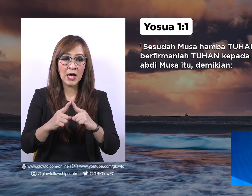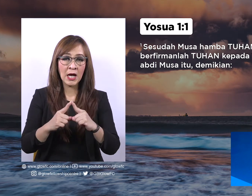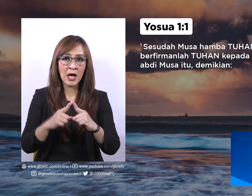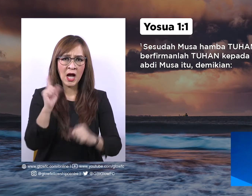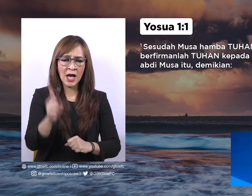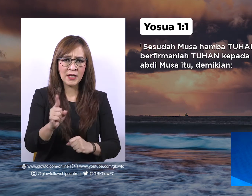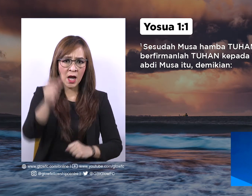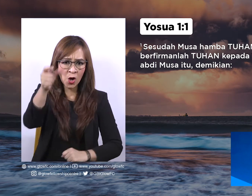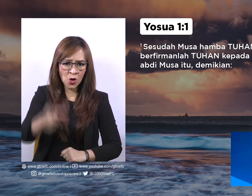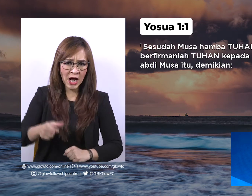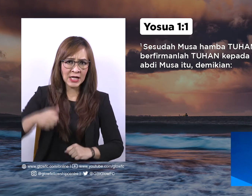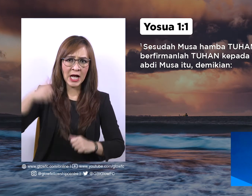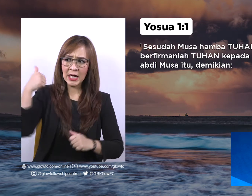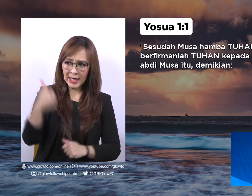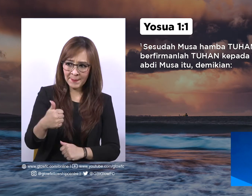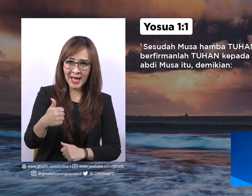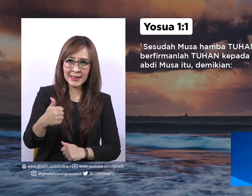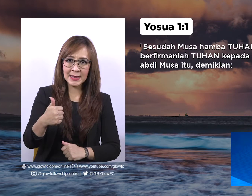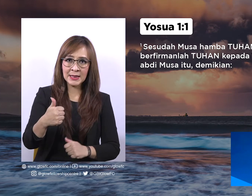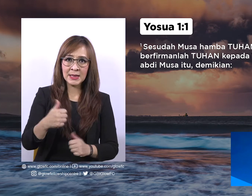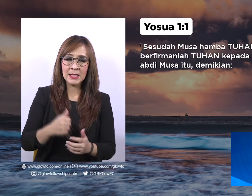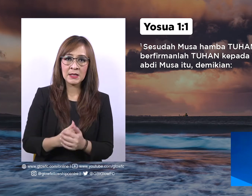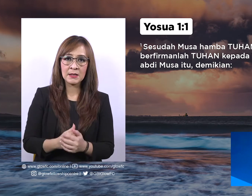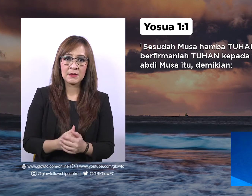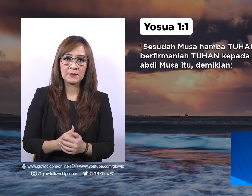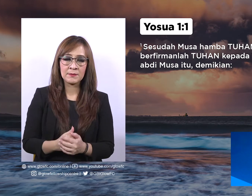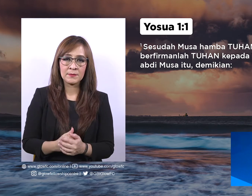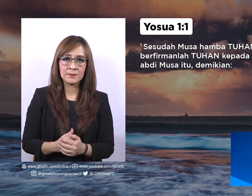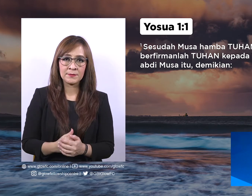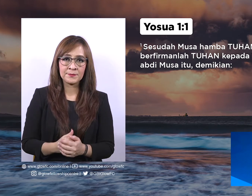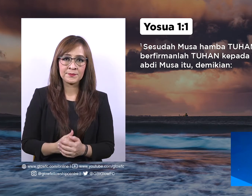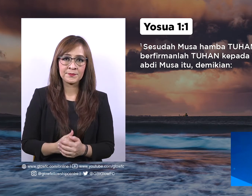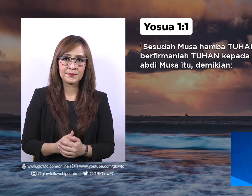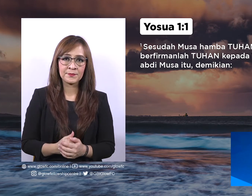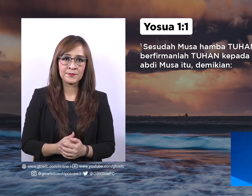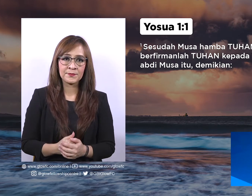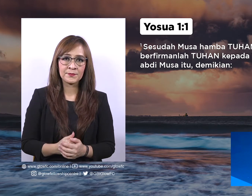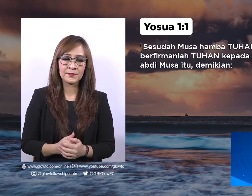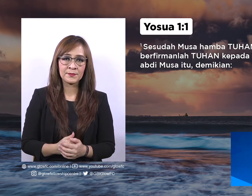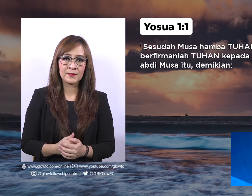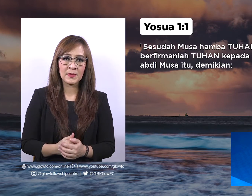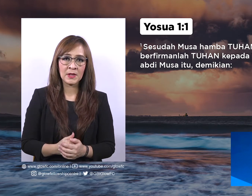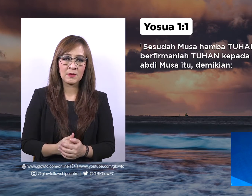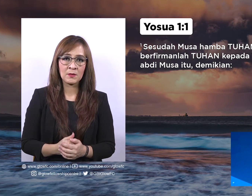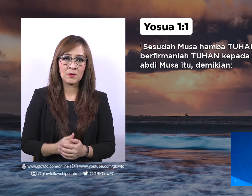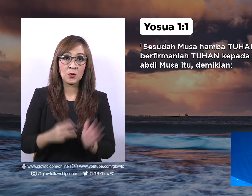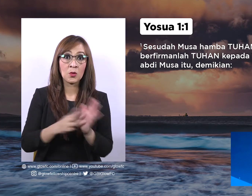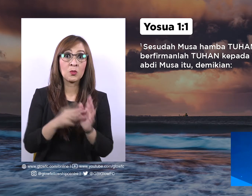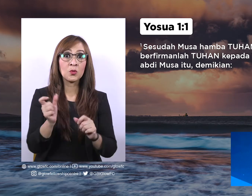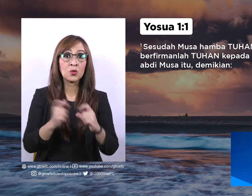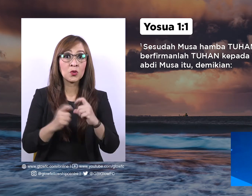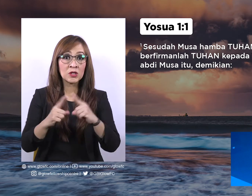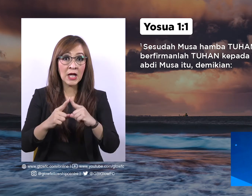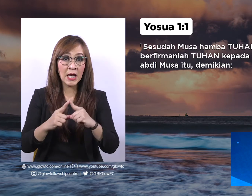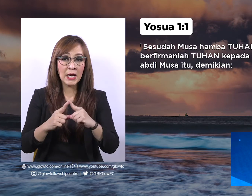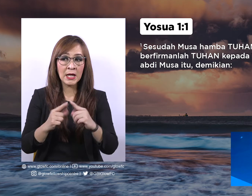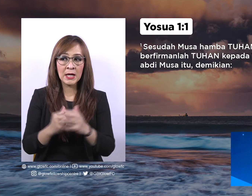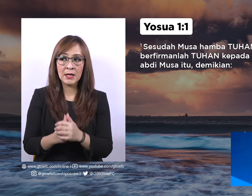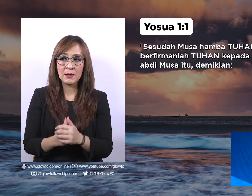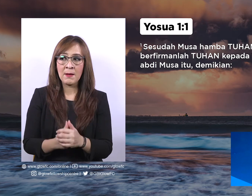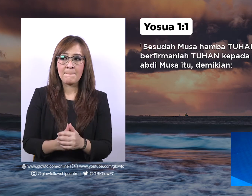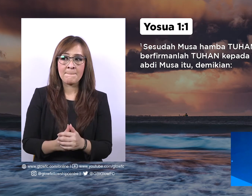Hai ini bright my love God musala hamba tuhan yang besar hai bos Salam batuannya